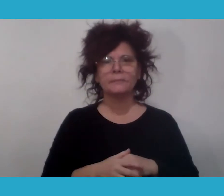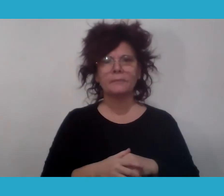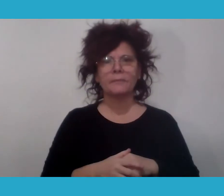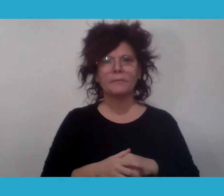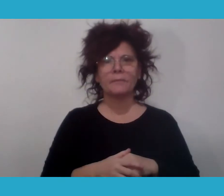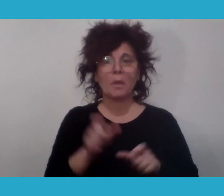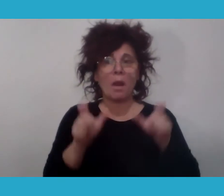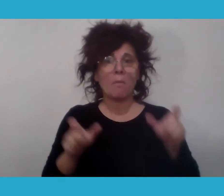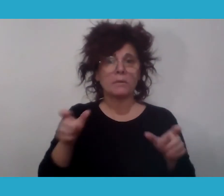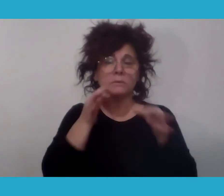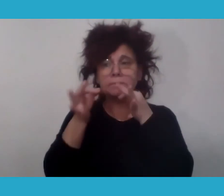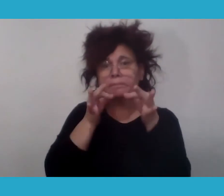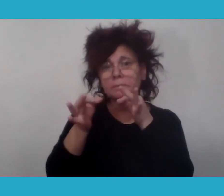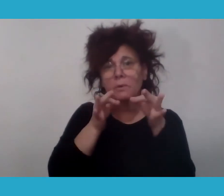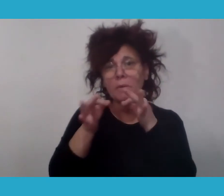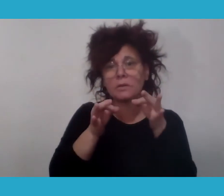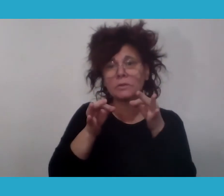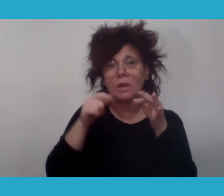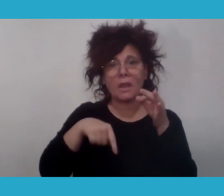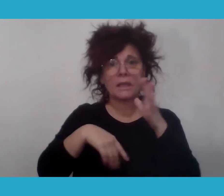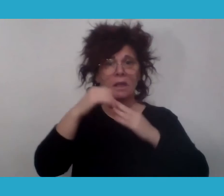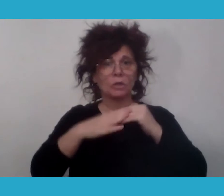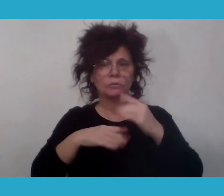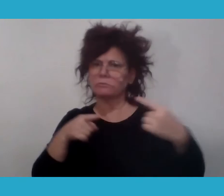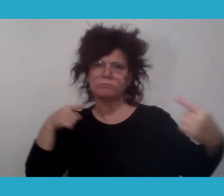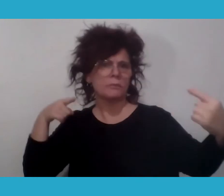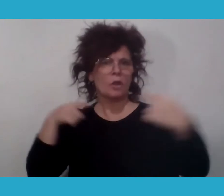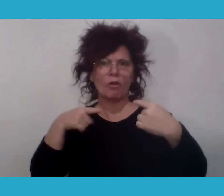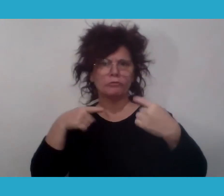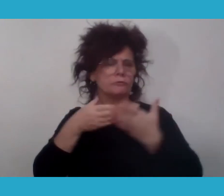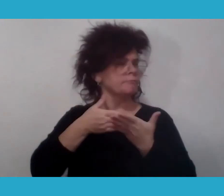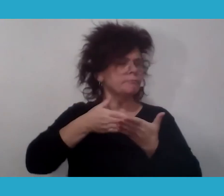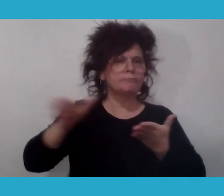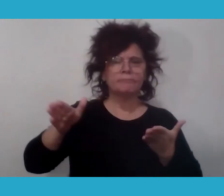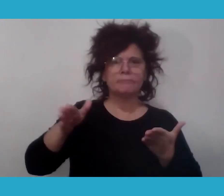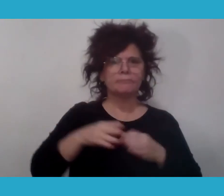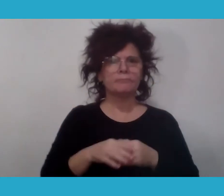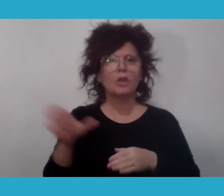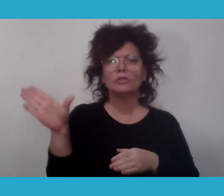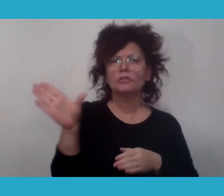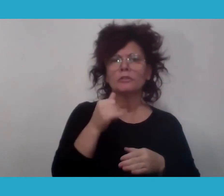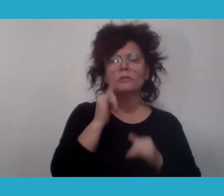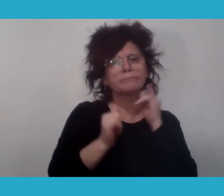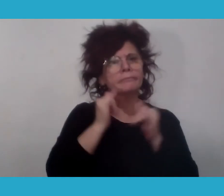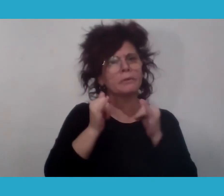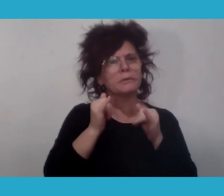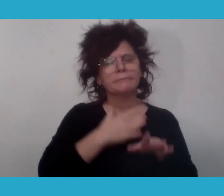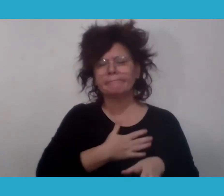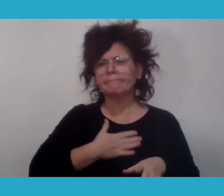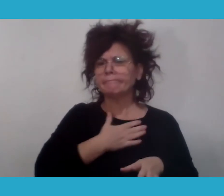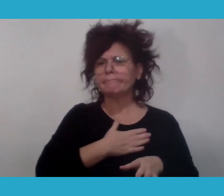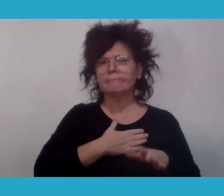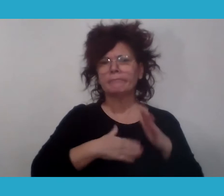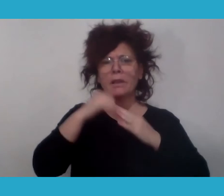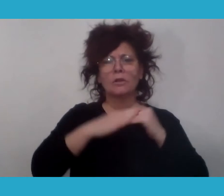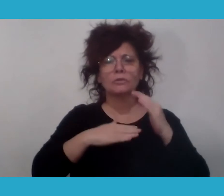Con los que ha conversado, están en contra de la construcción de esta autovía, manifestando su profundo rechazo. Todos relataban con profundo dolor la construcción